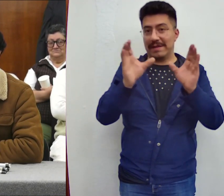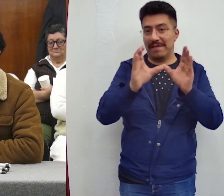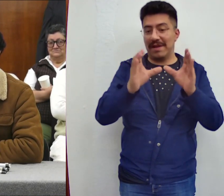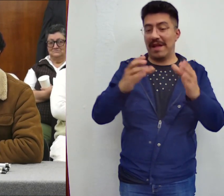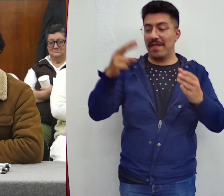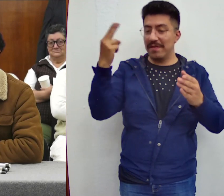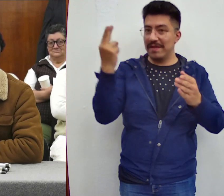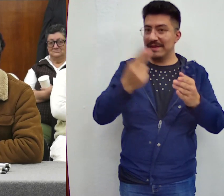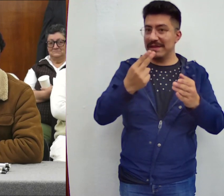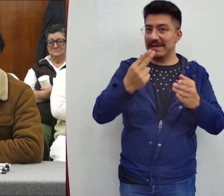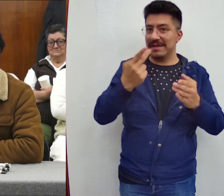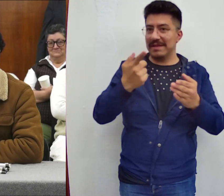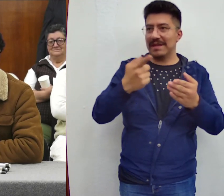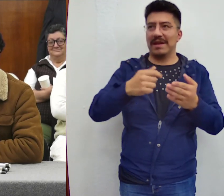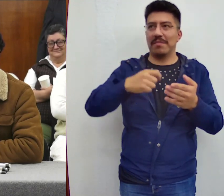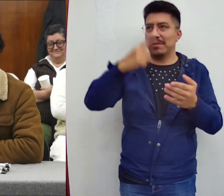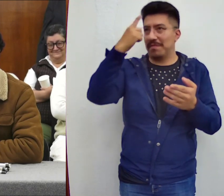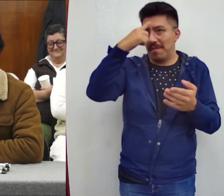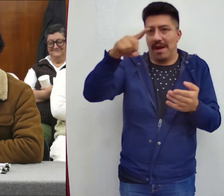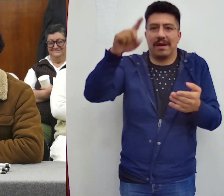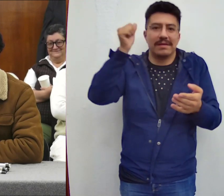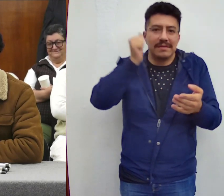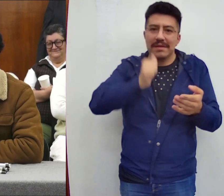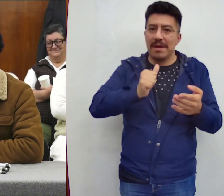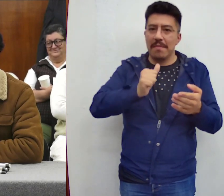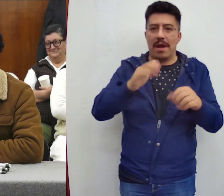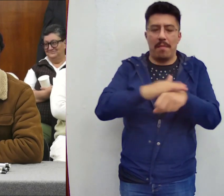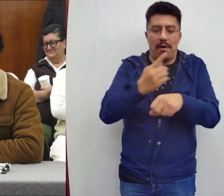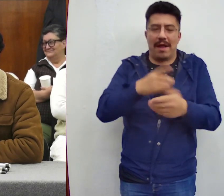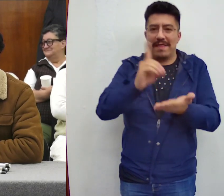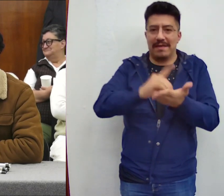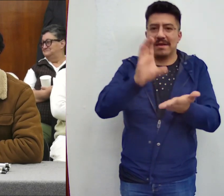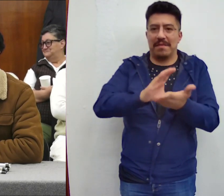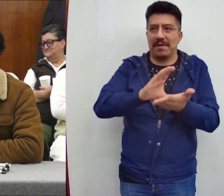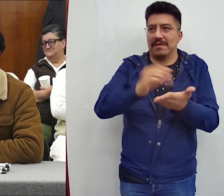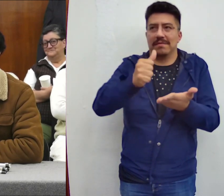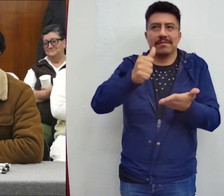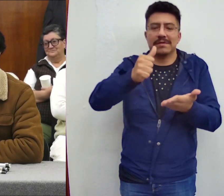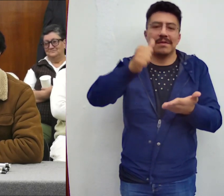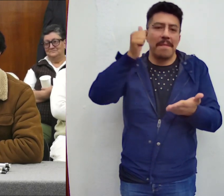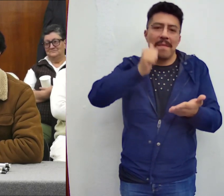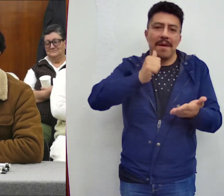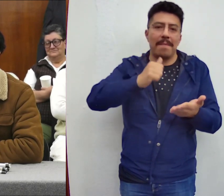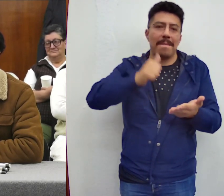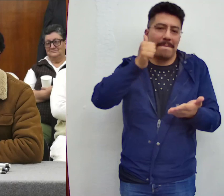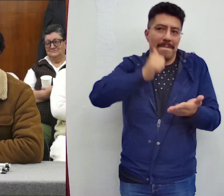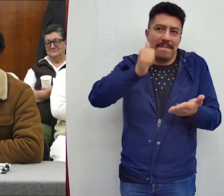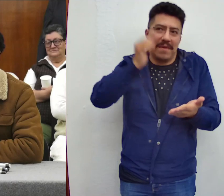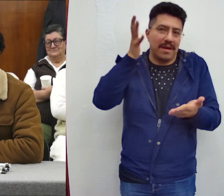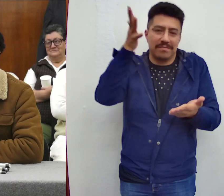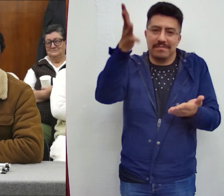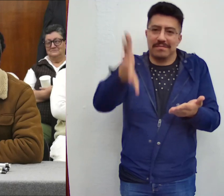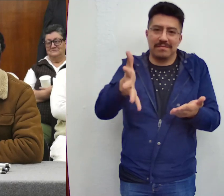es permanente, no es temporal. Yo, la verdad, ya no saqué mi credencial, la nueva, porque ya